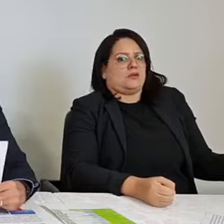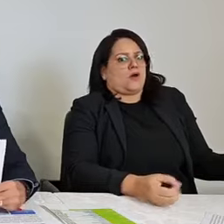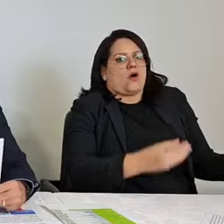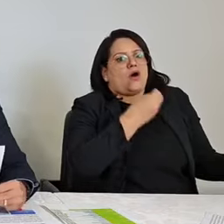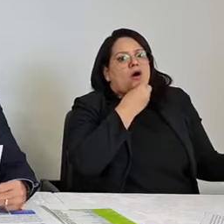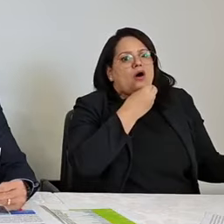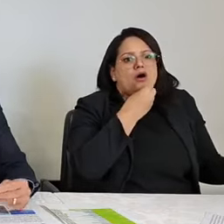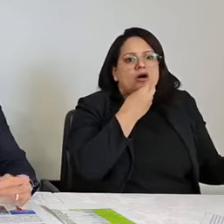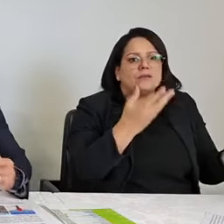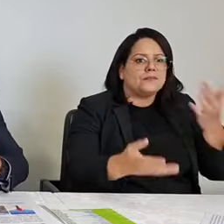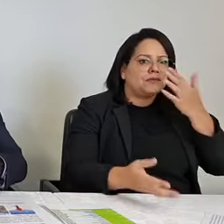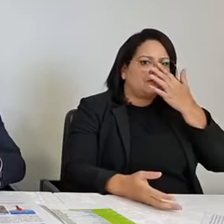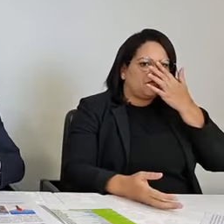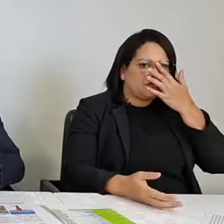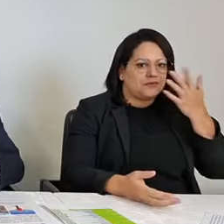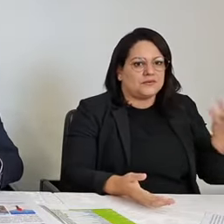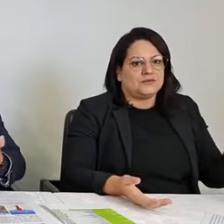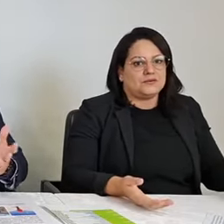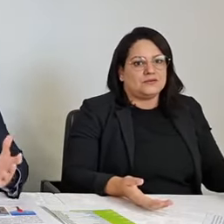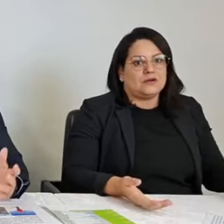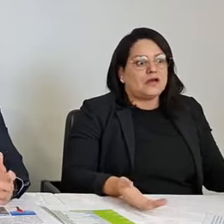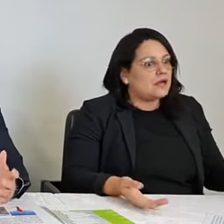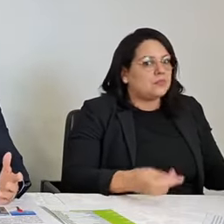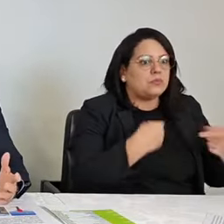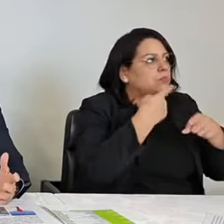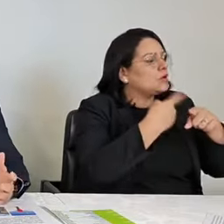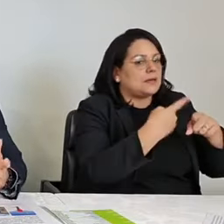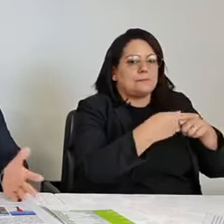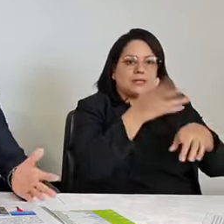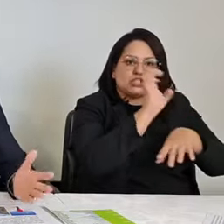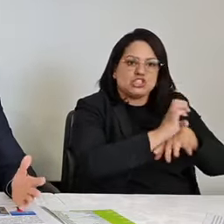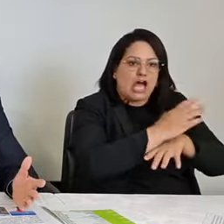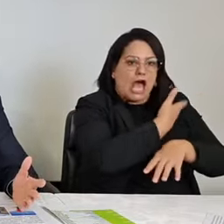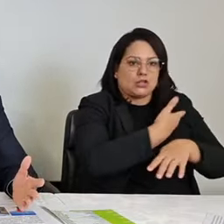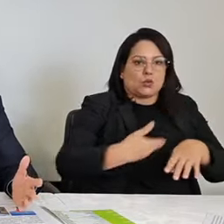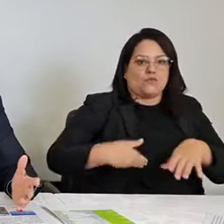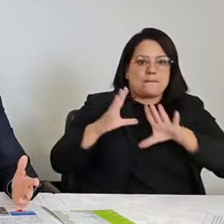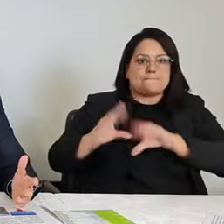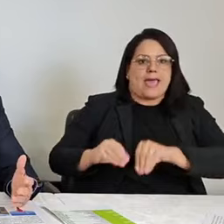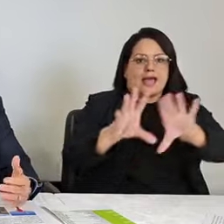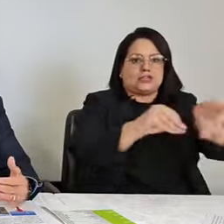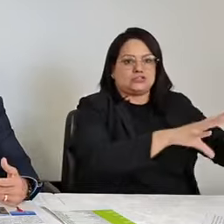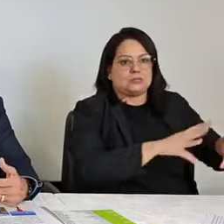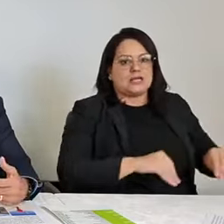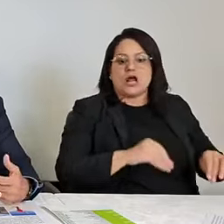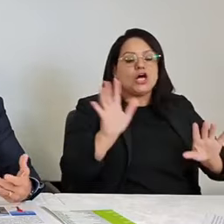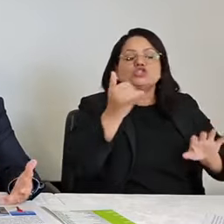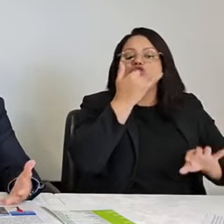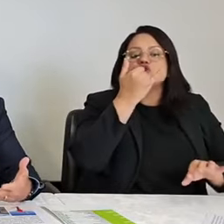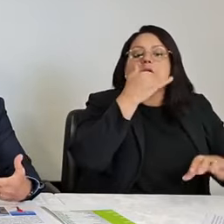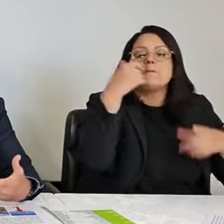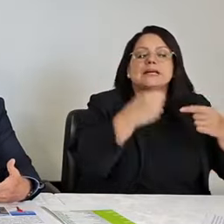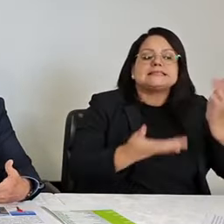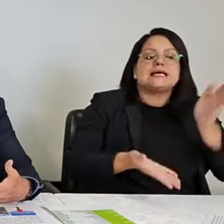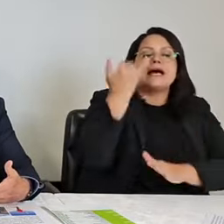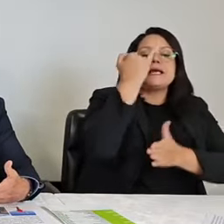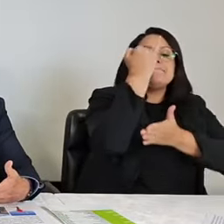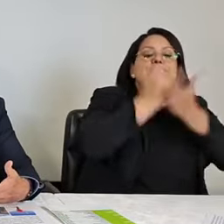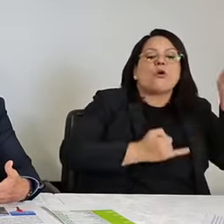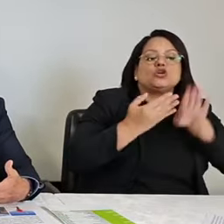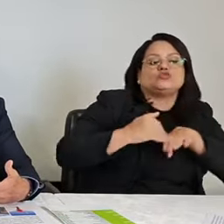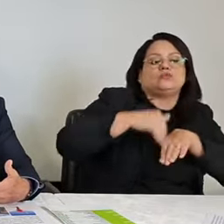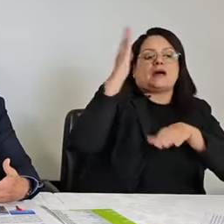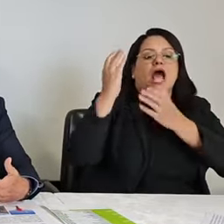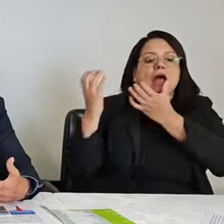Isso aí é uma interferência do Estado no livre mercado. Sim. Acho mais do que inflação pode ocasionar